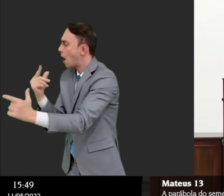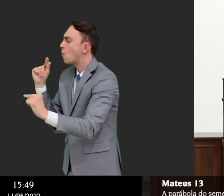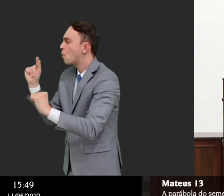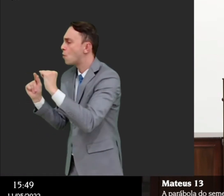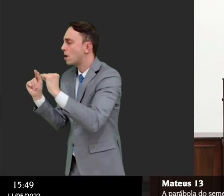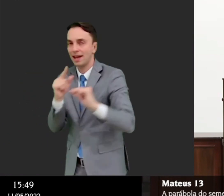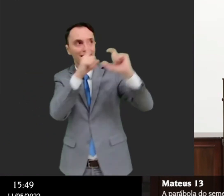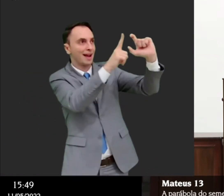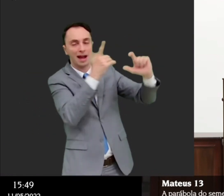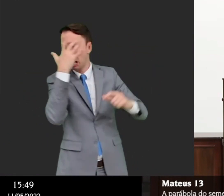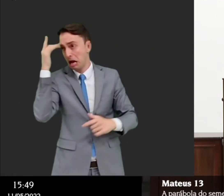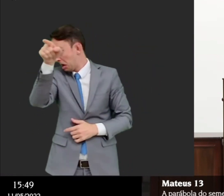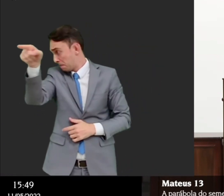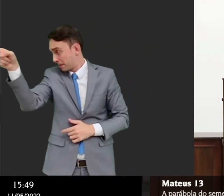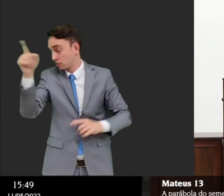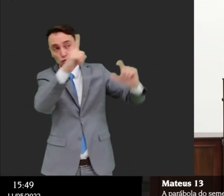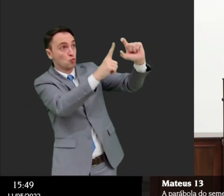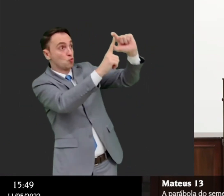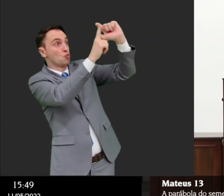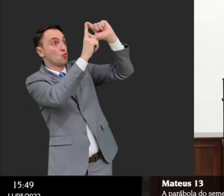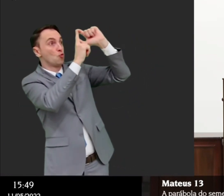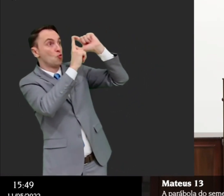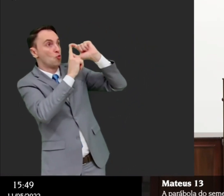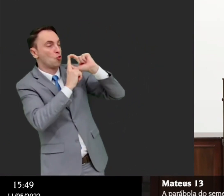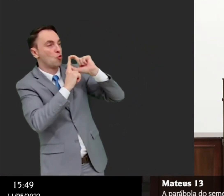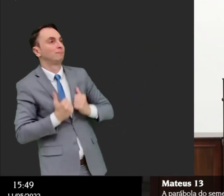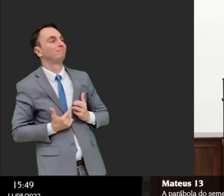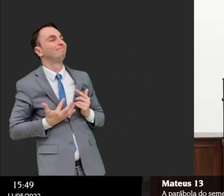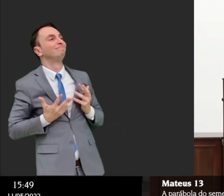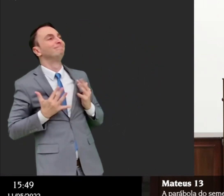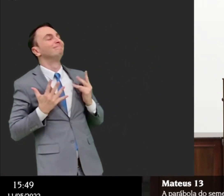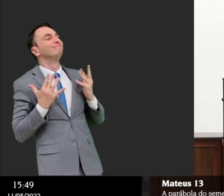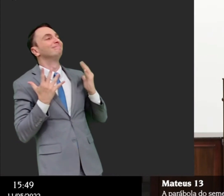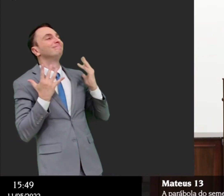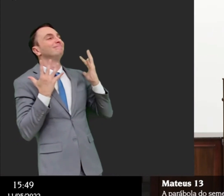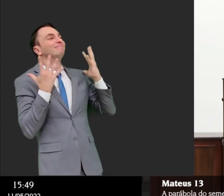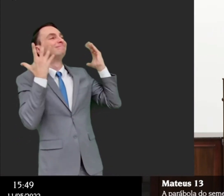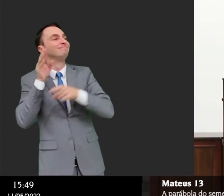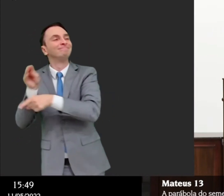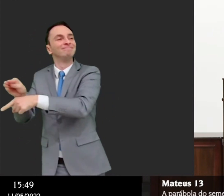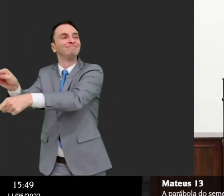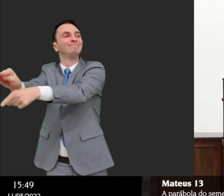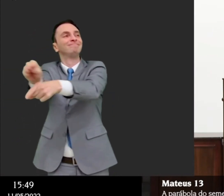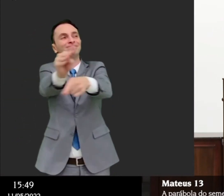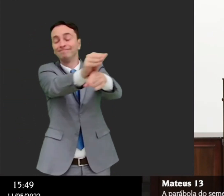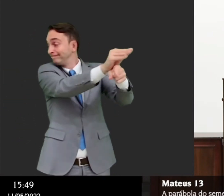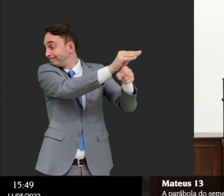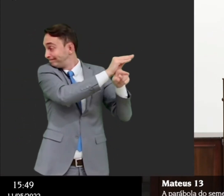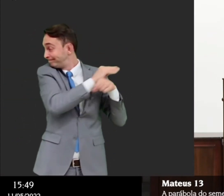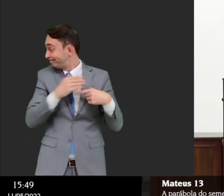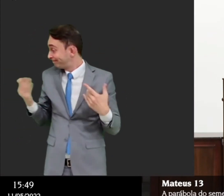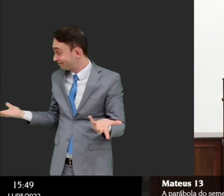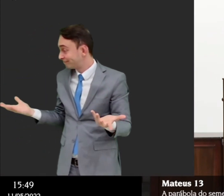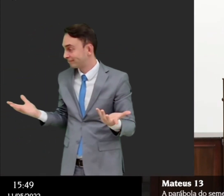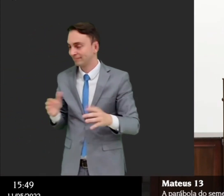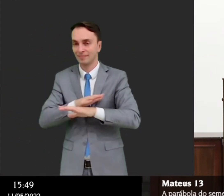um produz 100, o outro 60 e o outro 30. Esses versos.